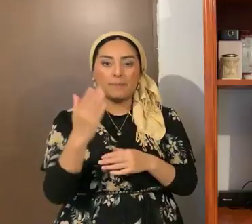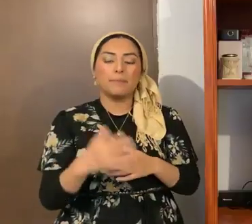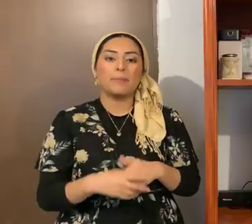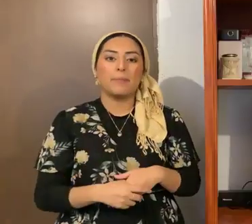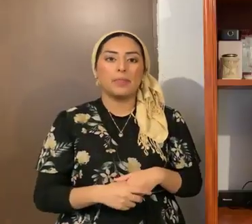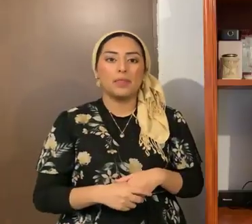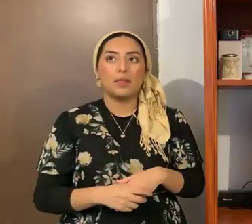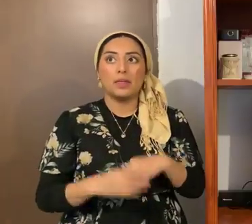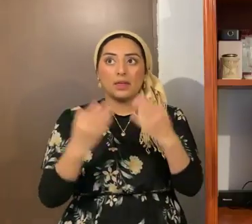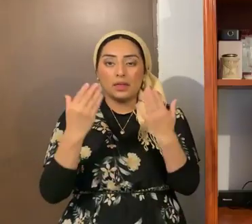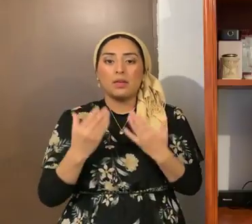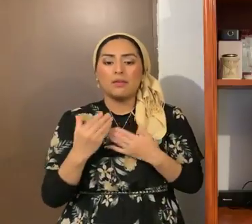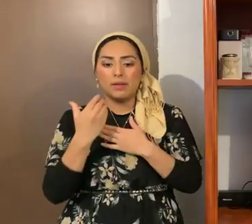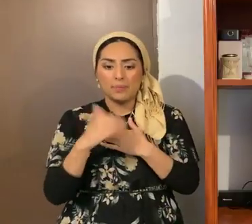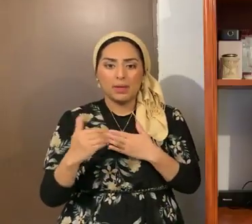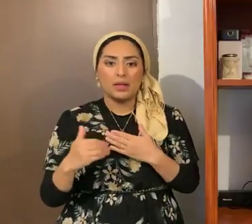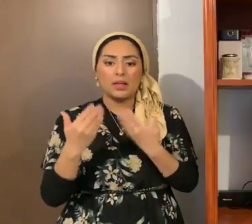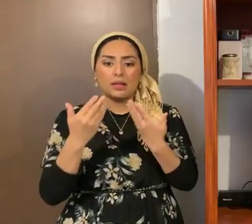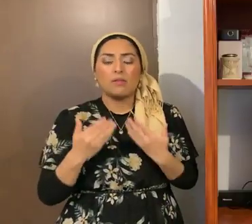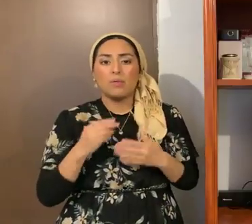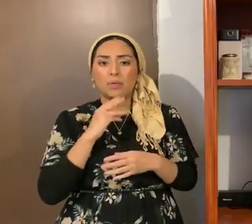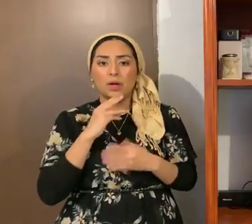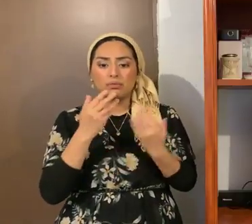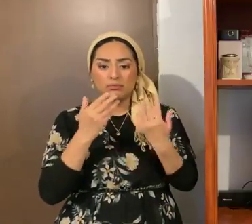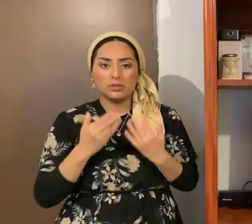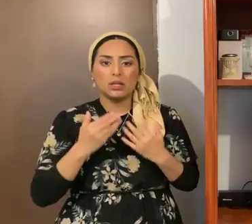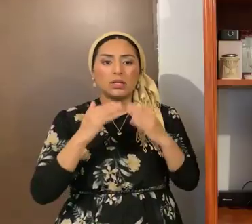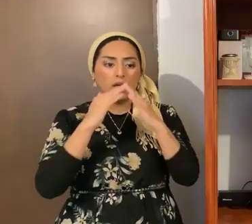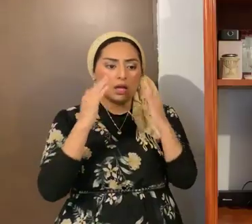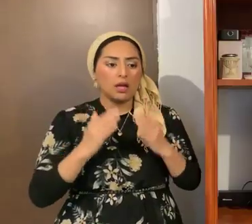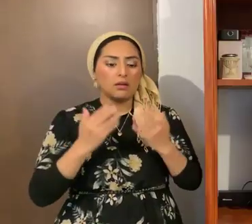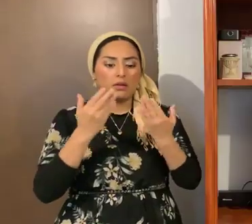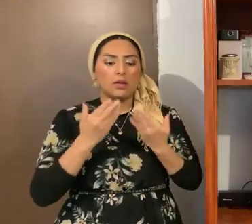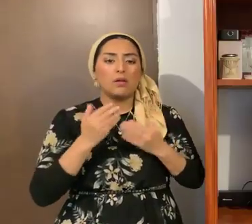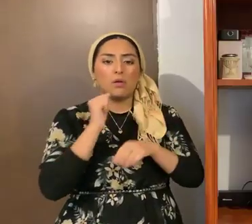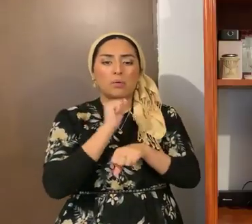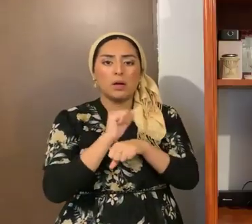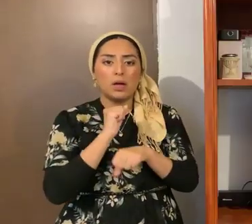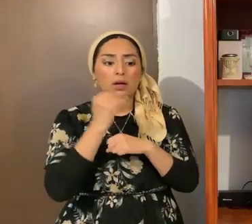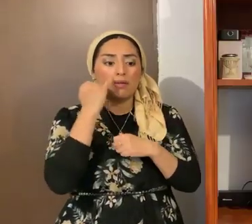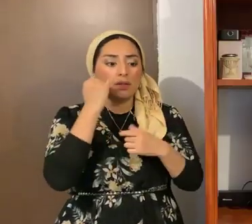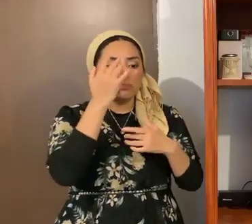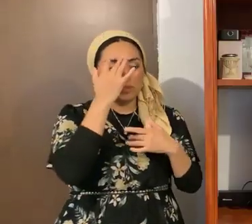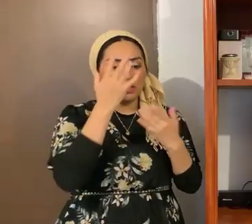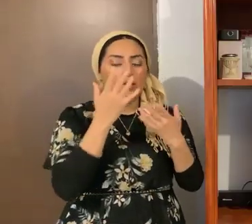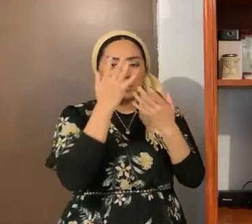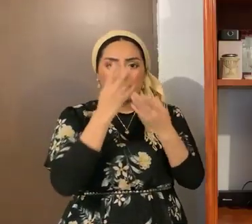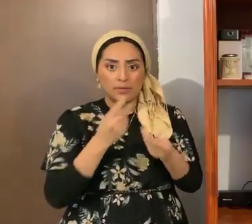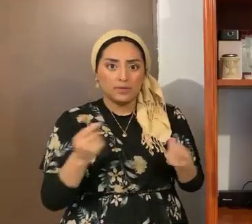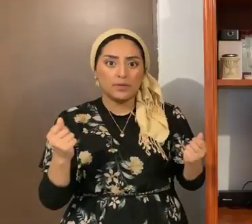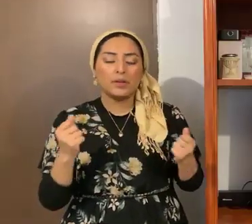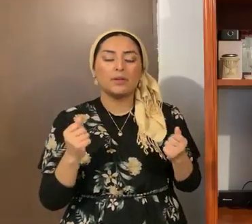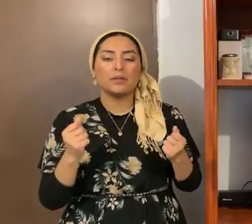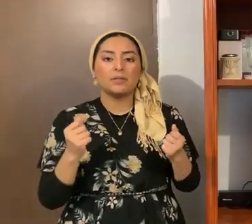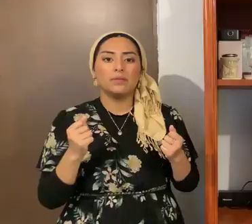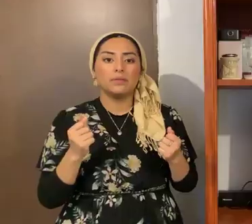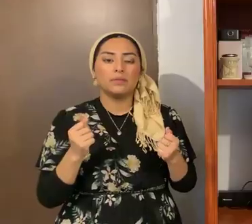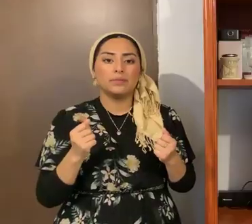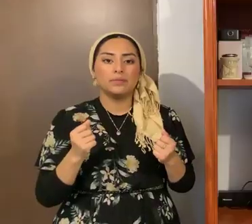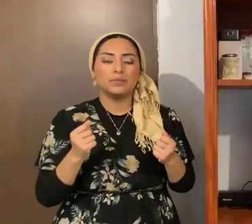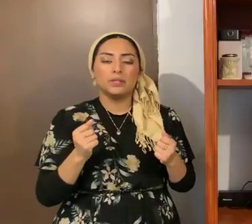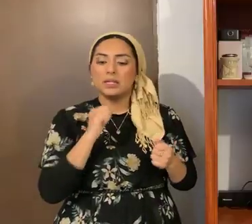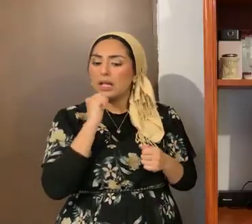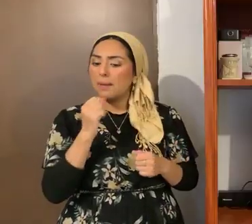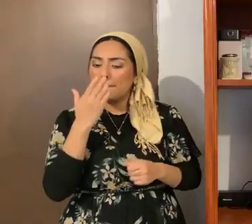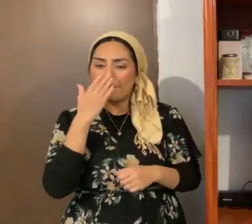posible? Nos da pan, nos da todo, nos da agua, nos da techo, nos da todo, nos da trabajo. Si estamos enfermos, nos sana y seamos malagradecidos. Y